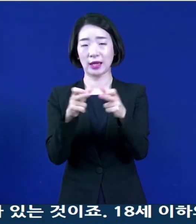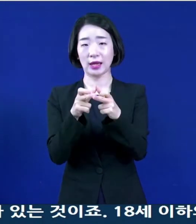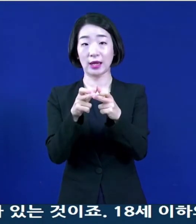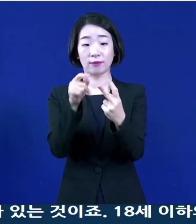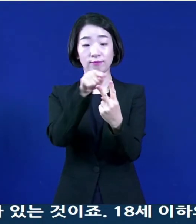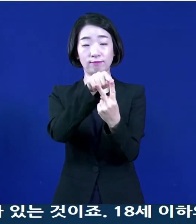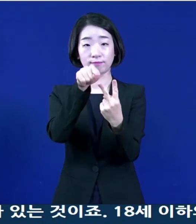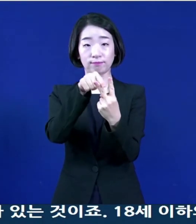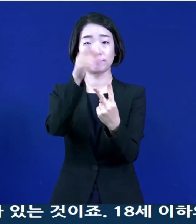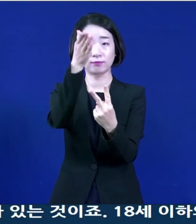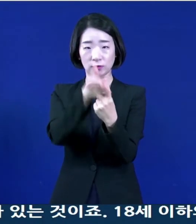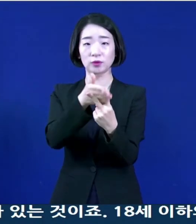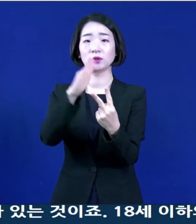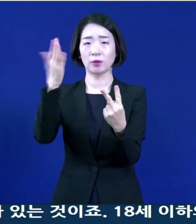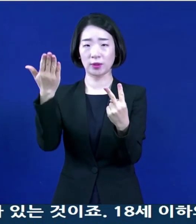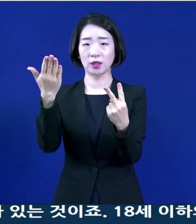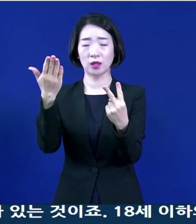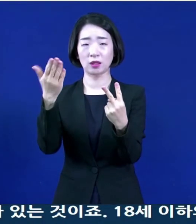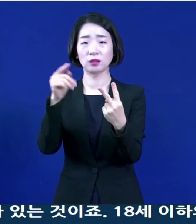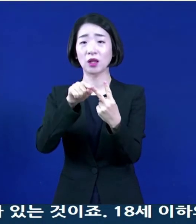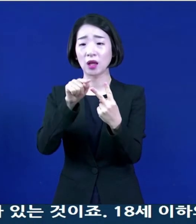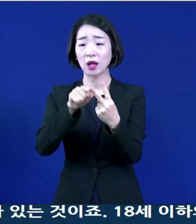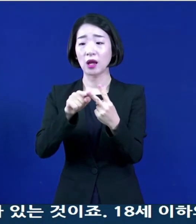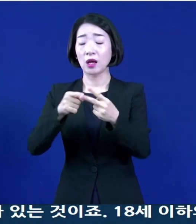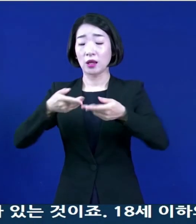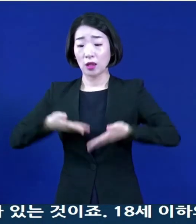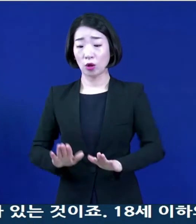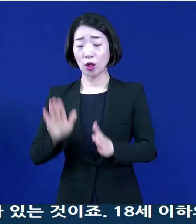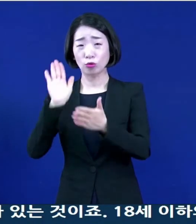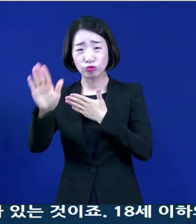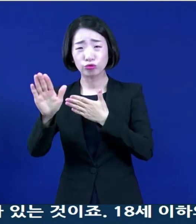비율입니다. 후천적 장애가 훨씬 많습니다.